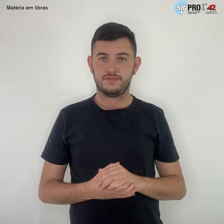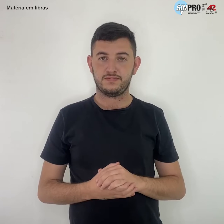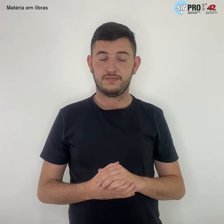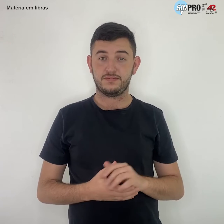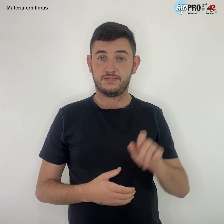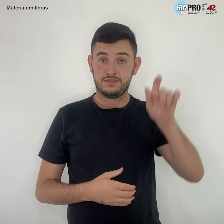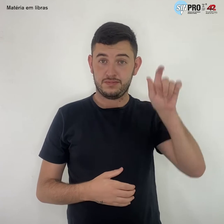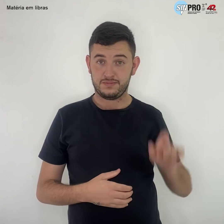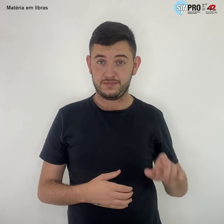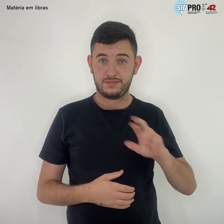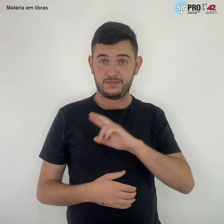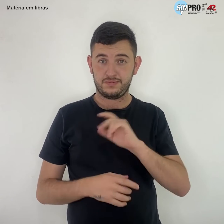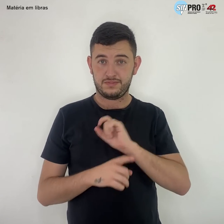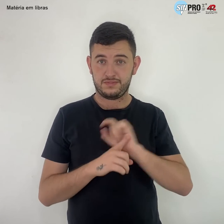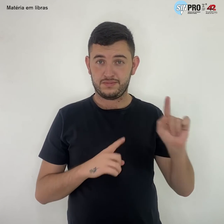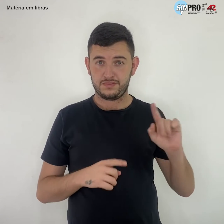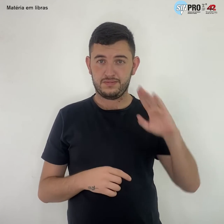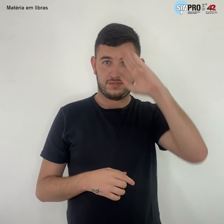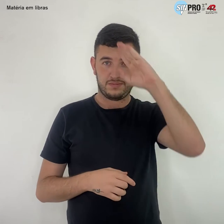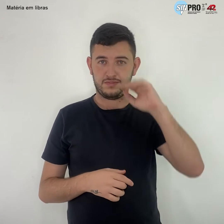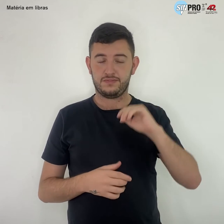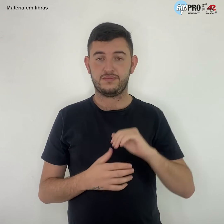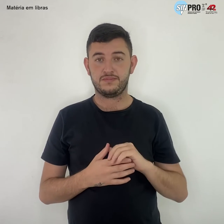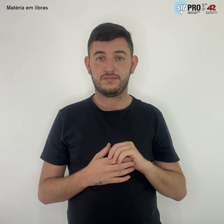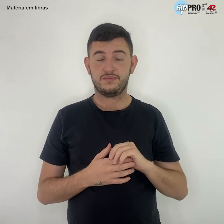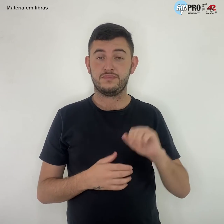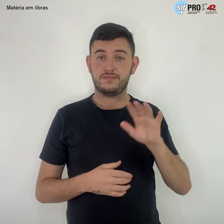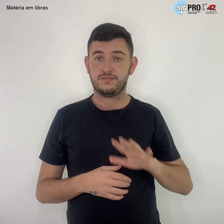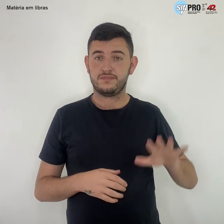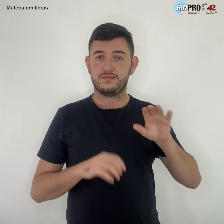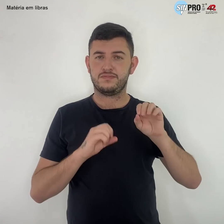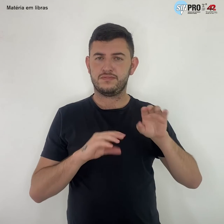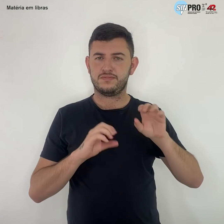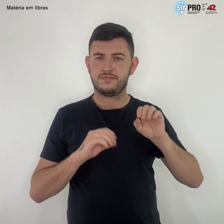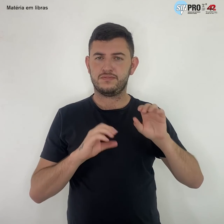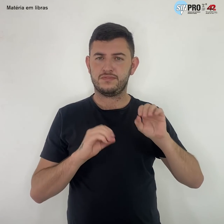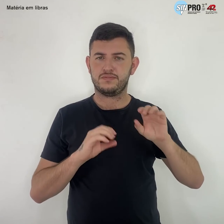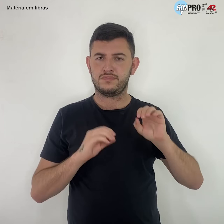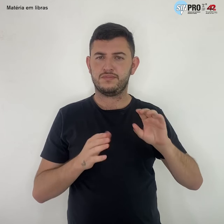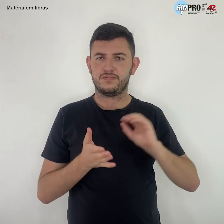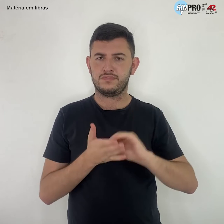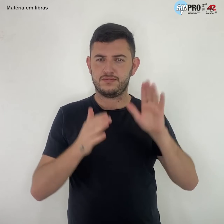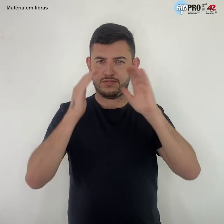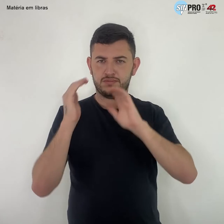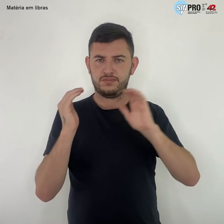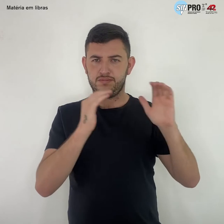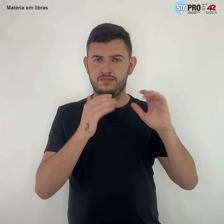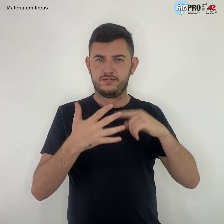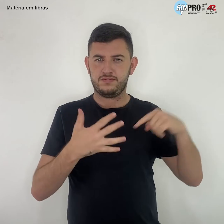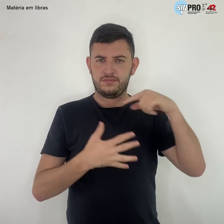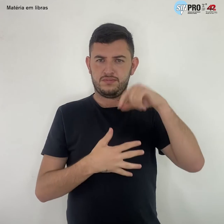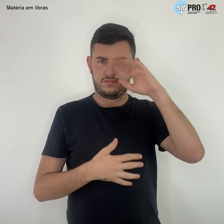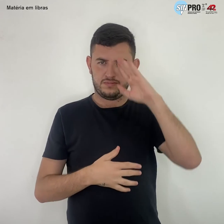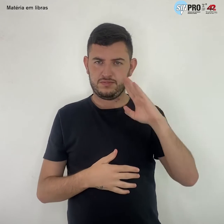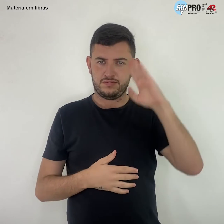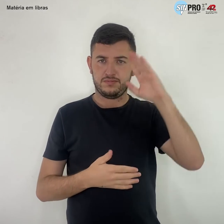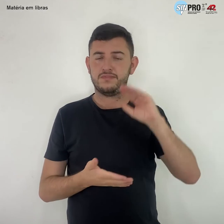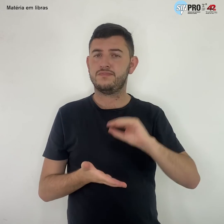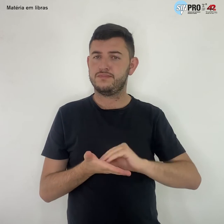fora Bolsonaro. Para a educação, desrespeito e falta de prioridade. Há quase